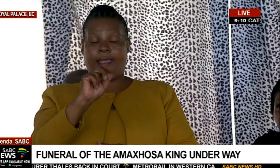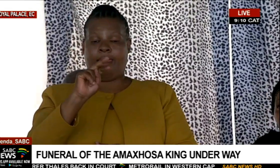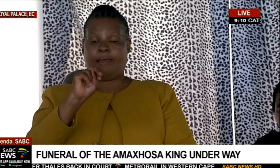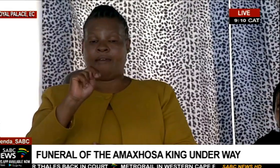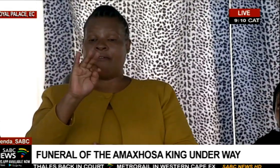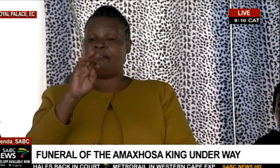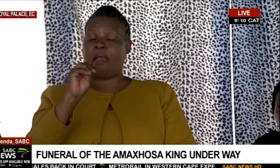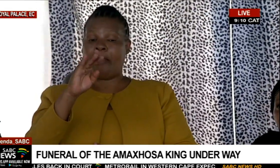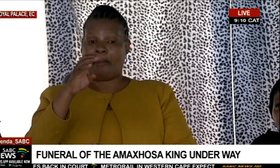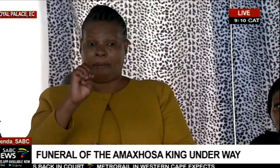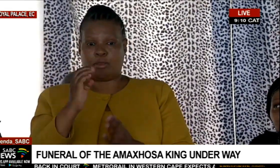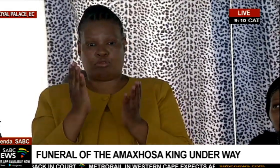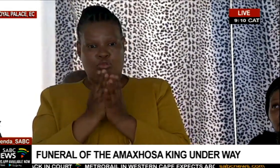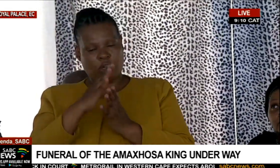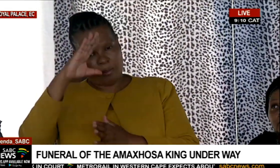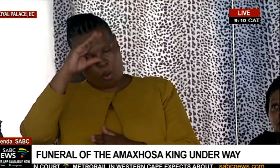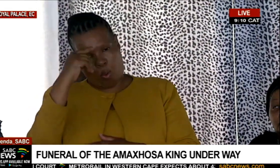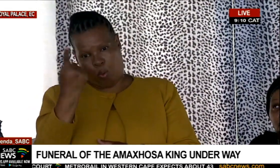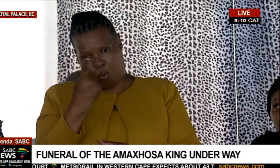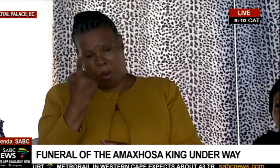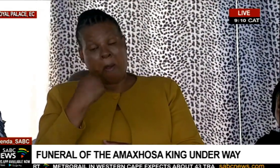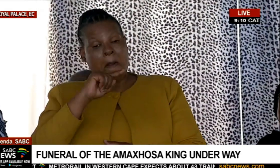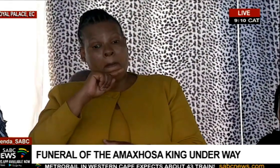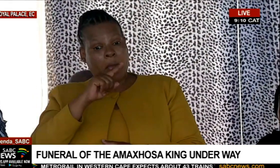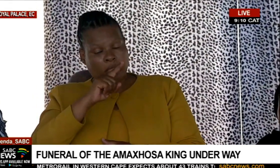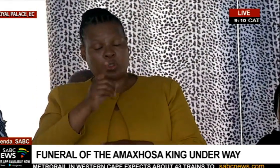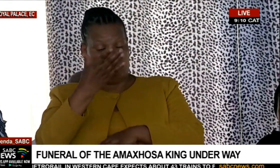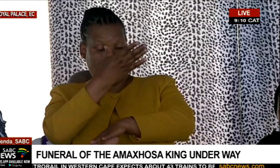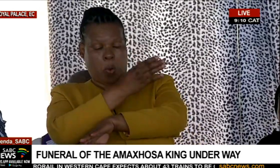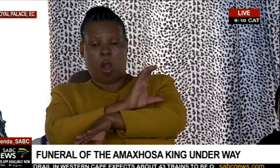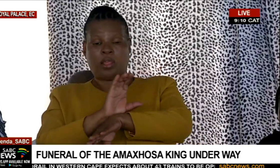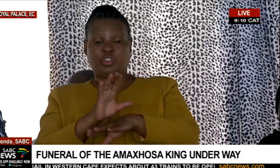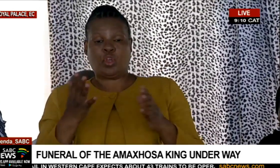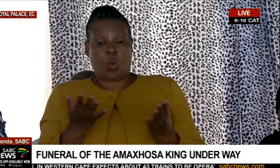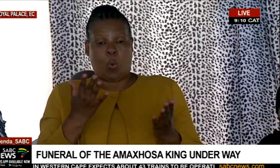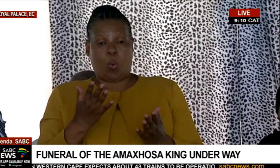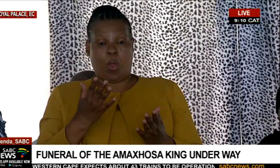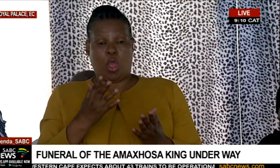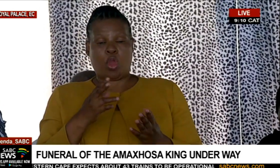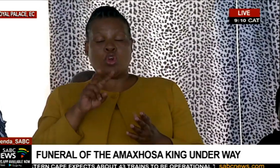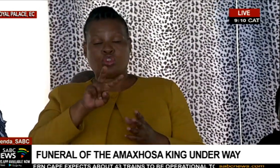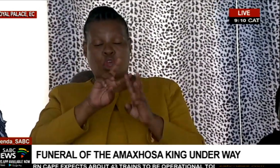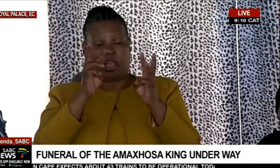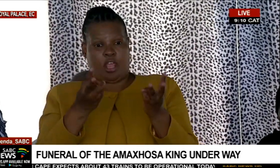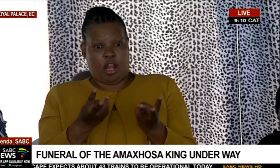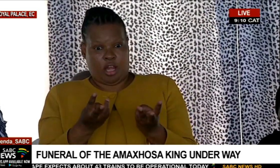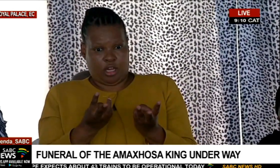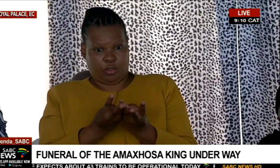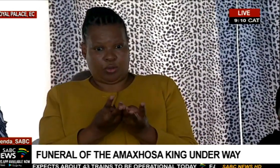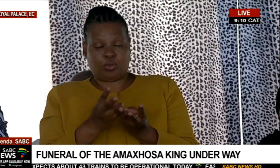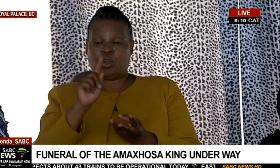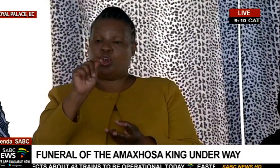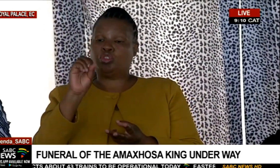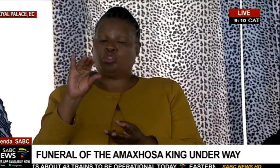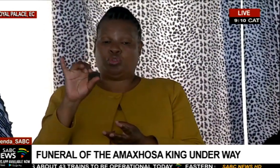iFremantle uloliwe nakwikholeji iJongilizwe kutsolo apho kuphekwa kophulwe khona